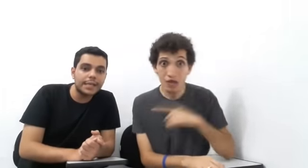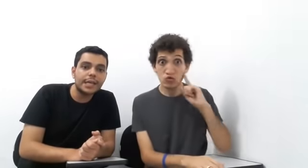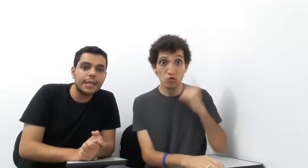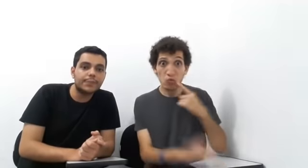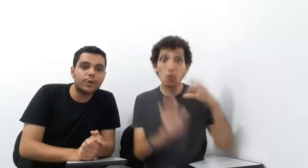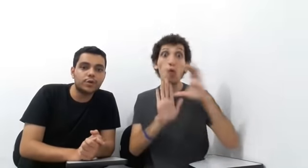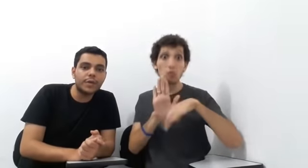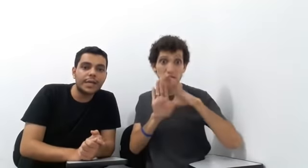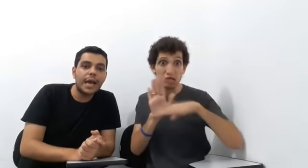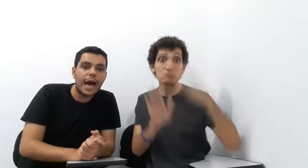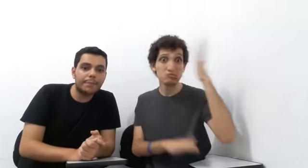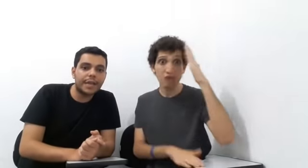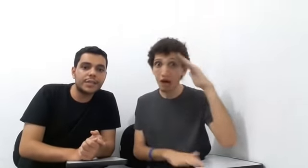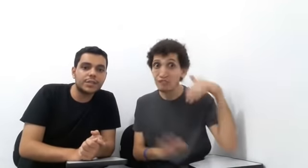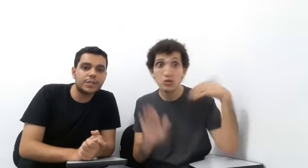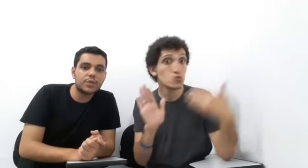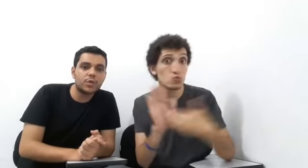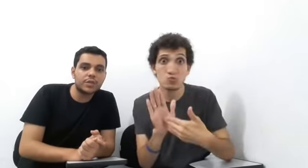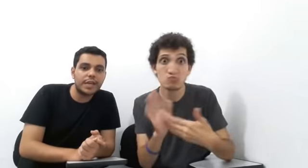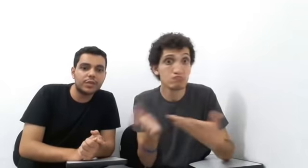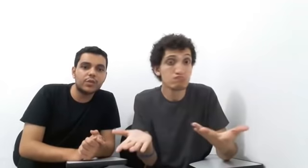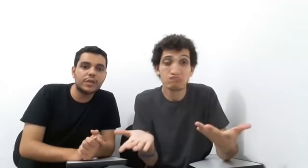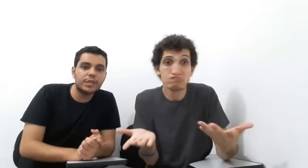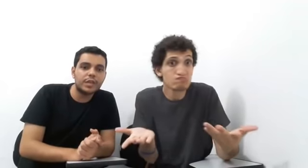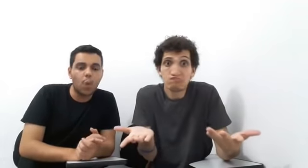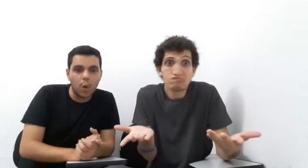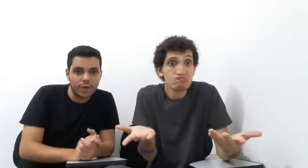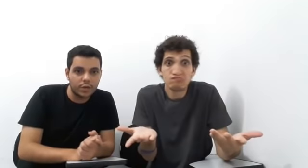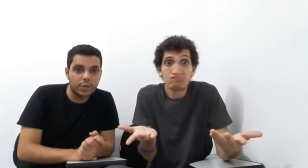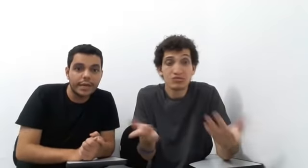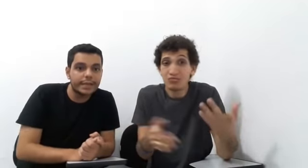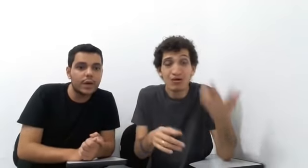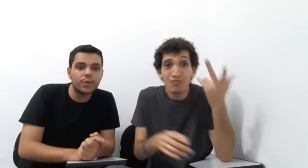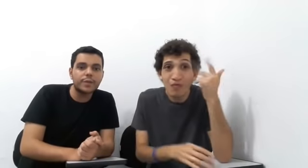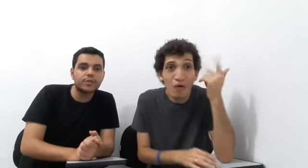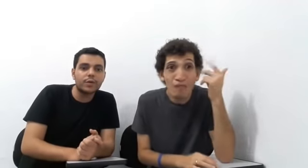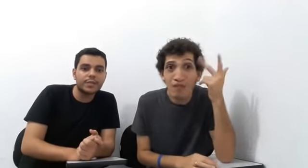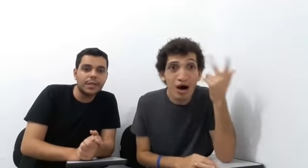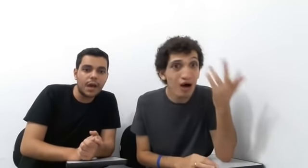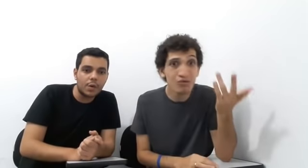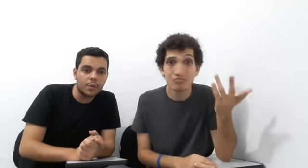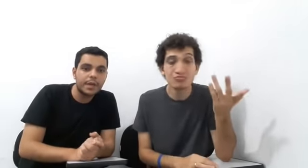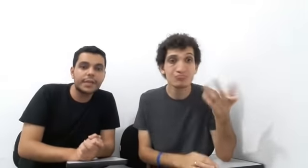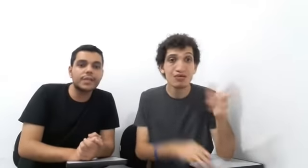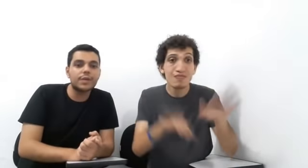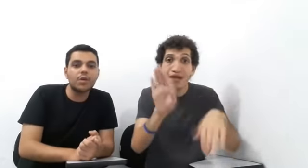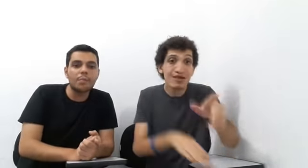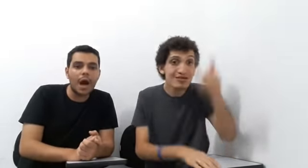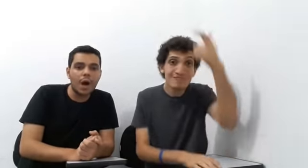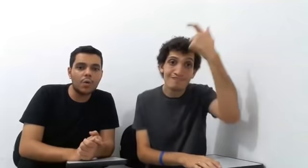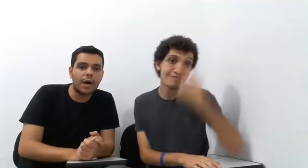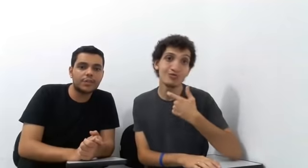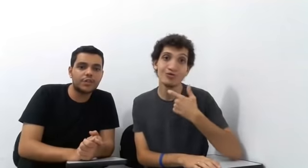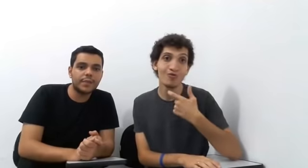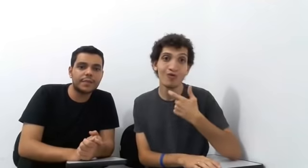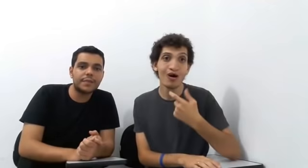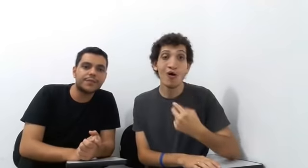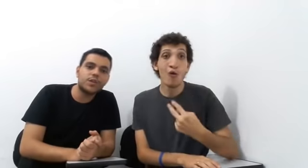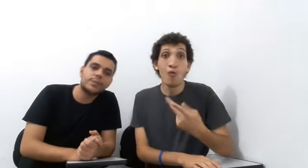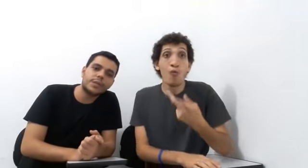e possuem apenas conceito icônico. E tem algumas pessoas que não. E isso é normal, a gente perceber esse fenômeno na